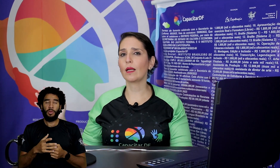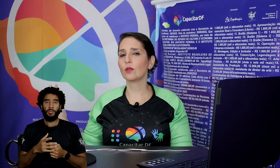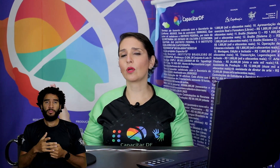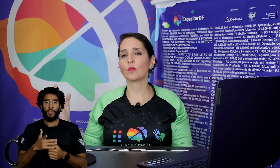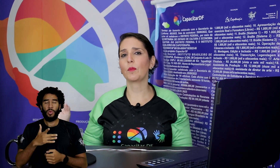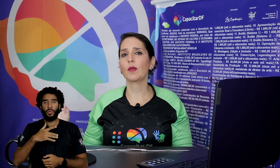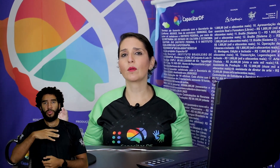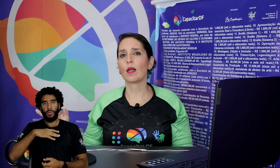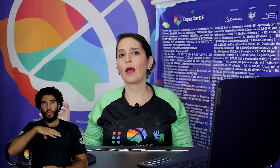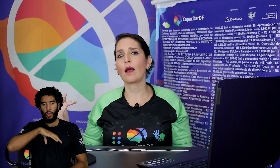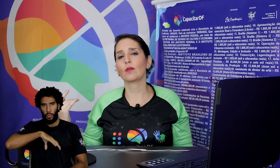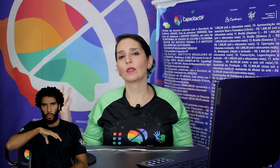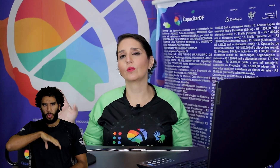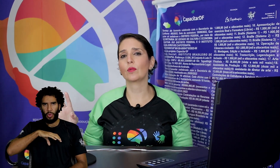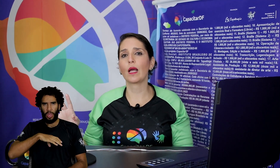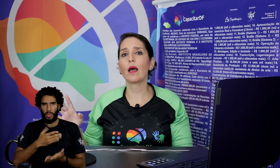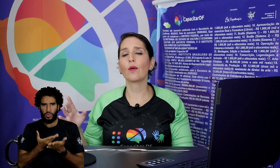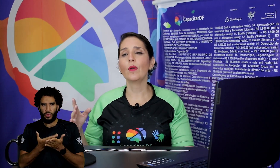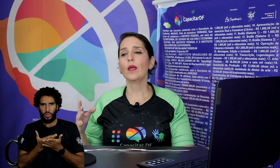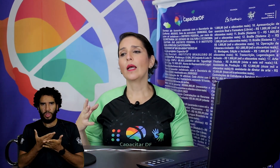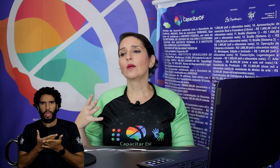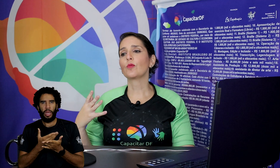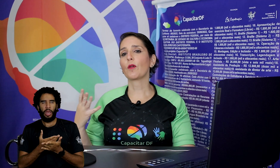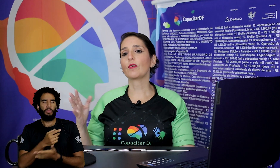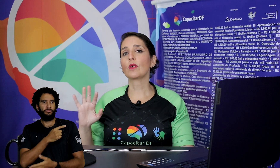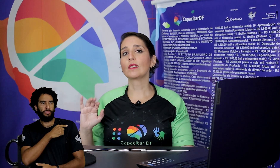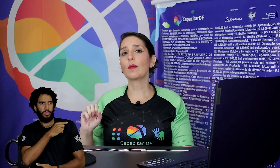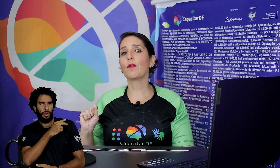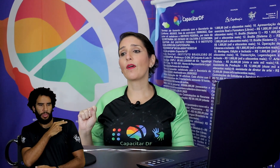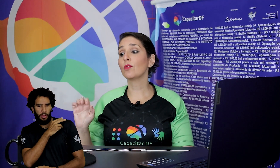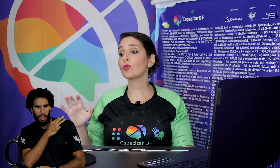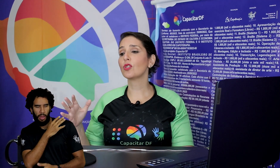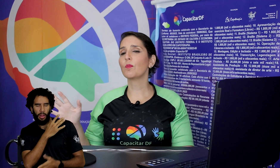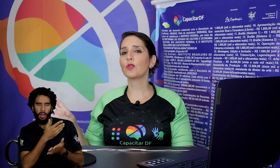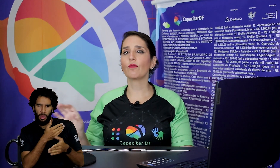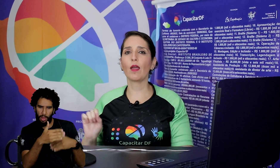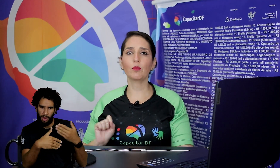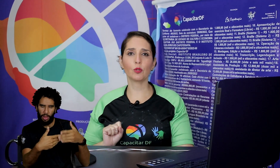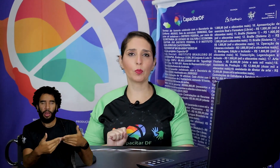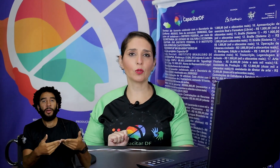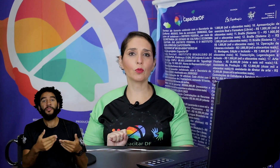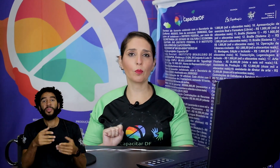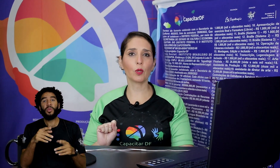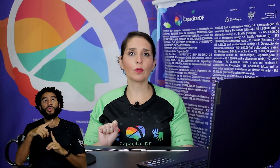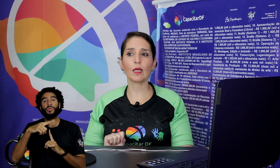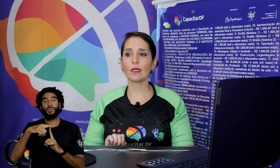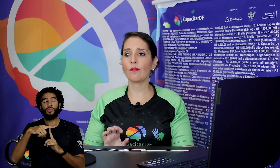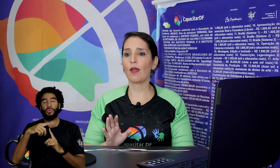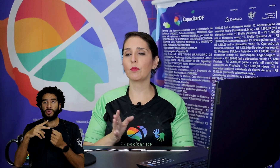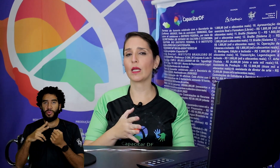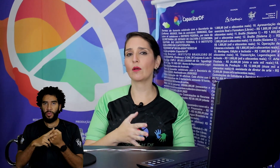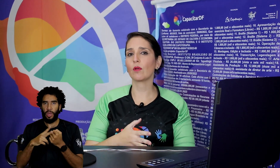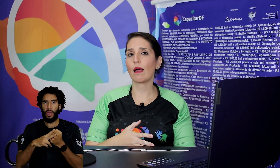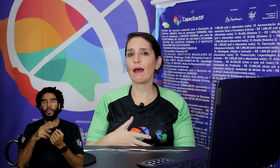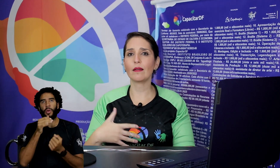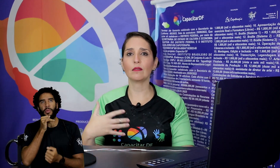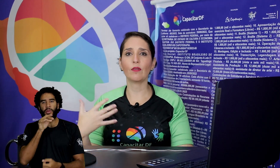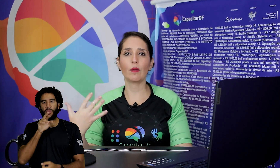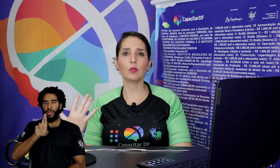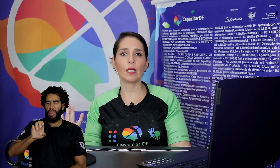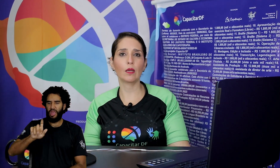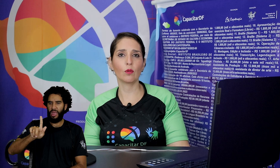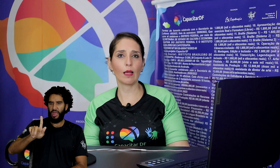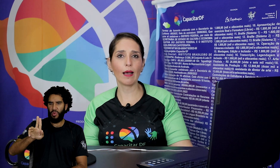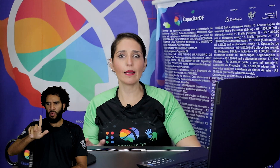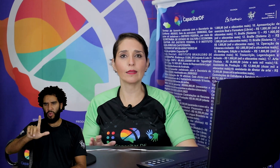estuda lá no nosso primeiro grau, segundo grau, os professores sempre falam dos tipos de verbos no português, né? Verbos regulares,